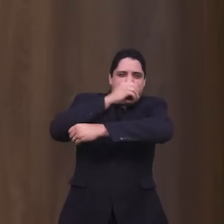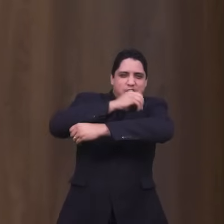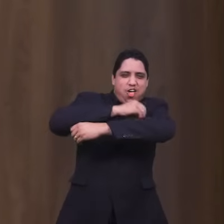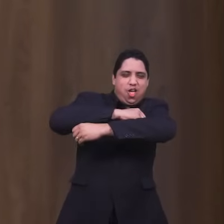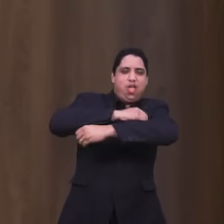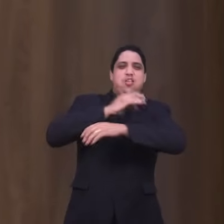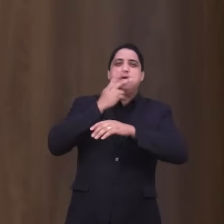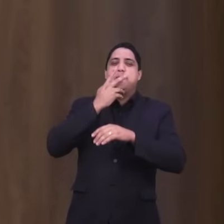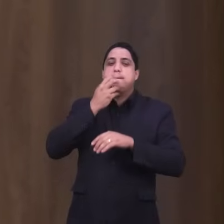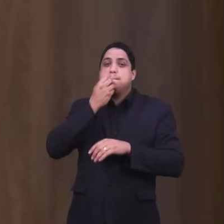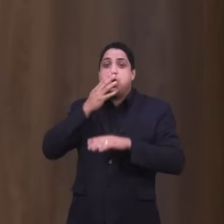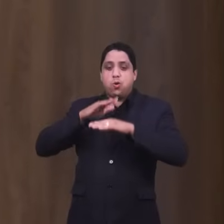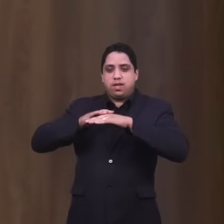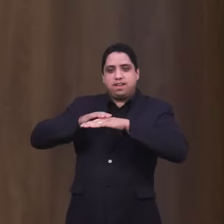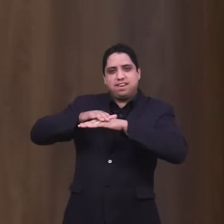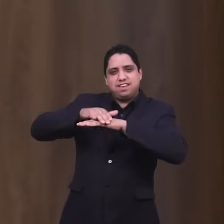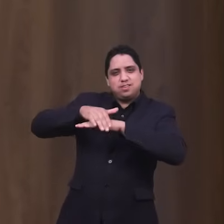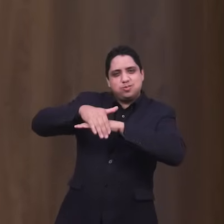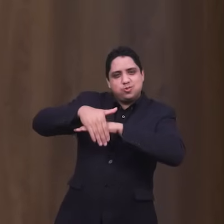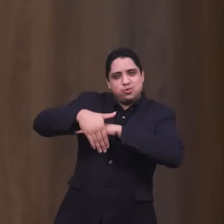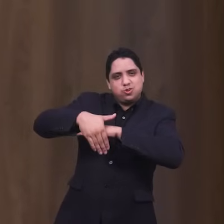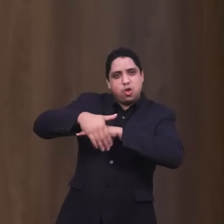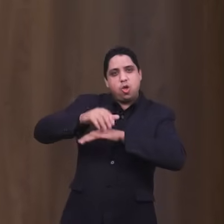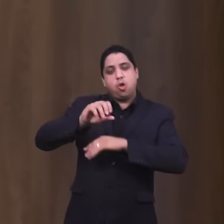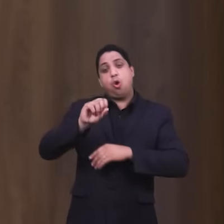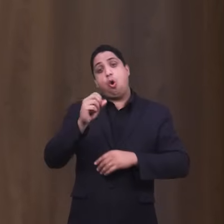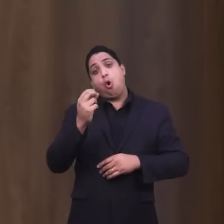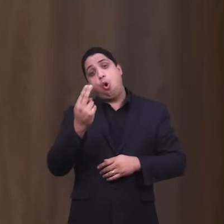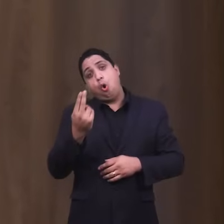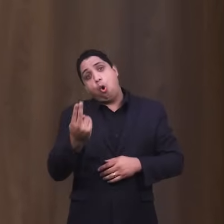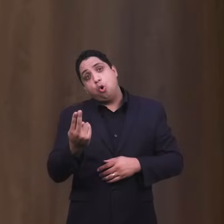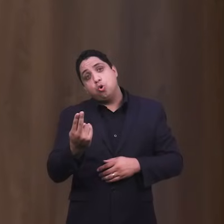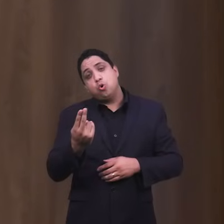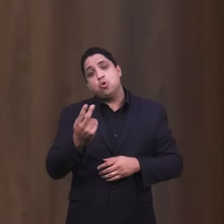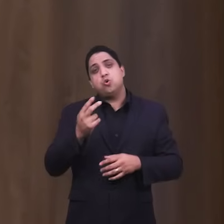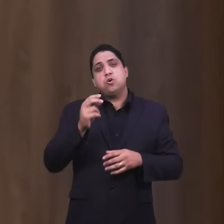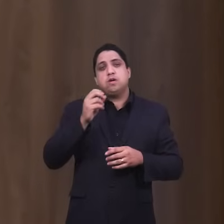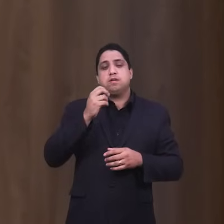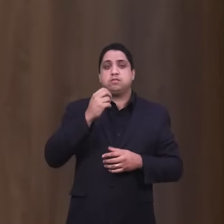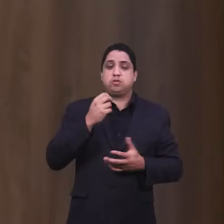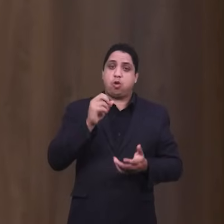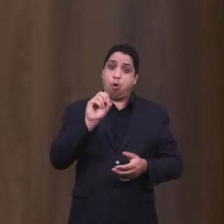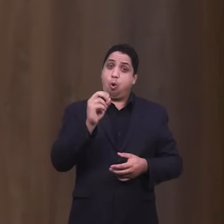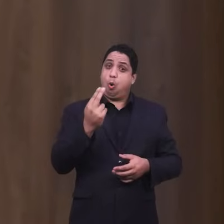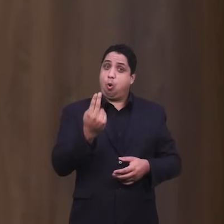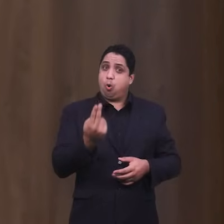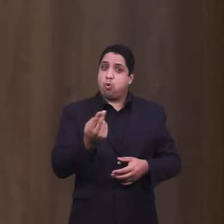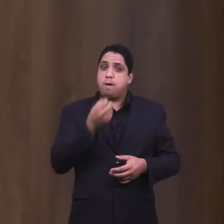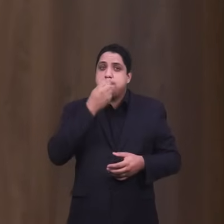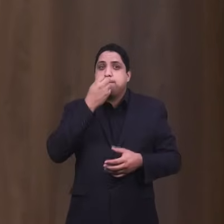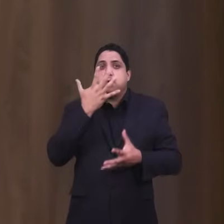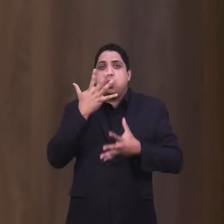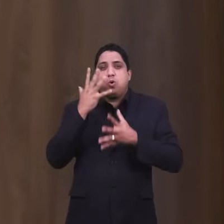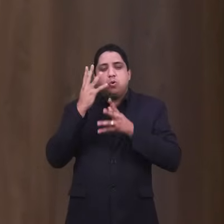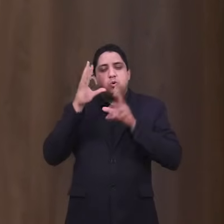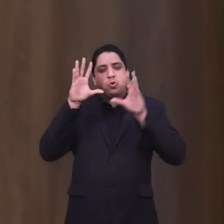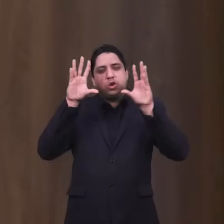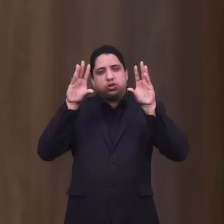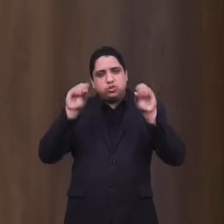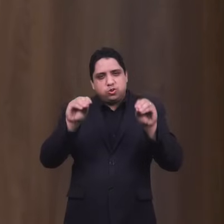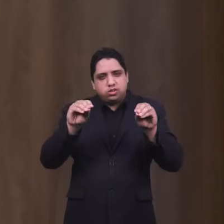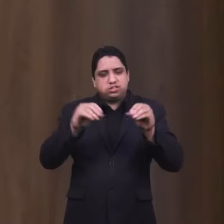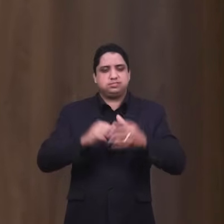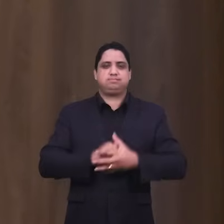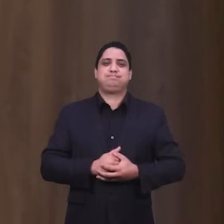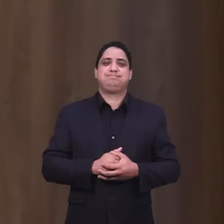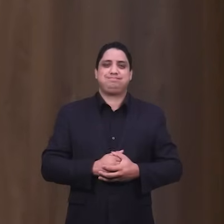Boa noite. Ou você pode ver o surdo fazendo, é o sinal de ou. Boa